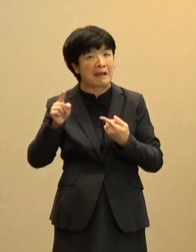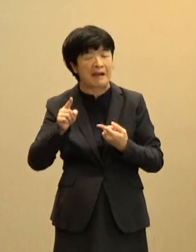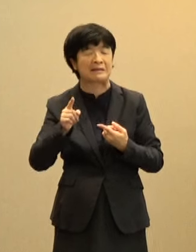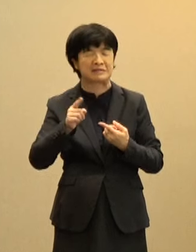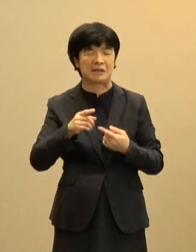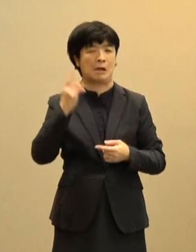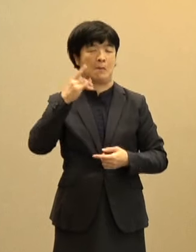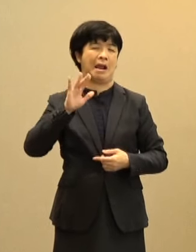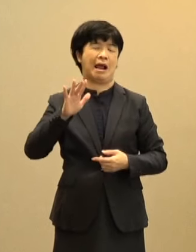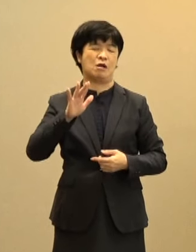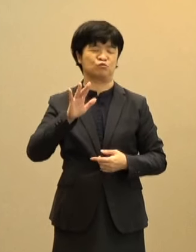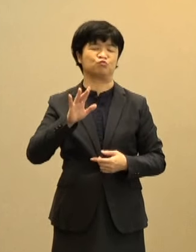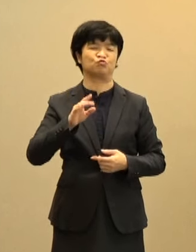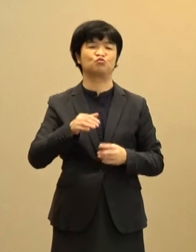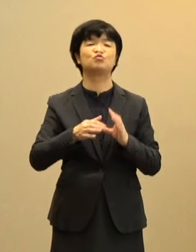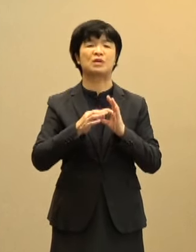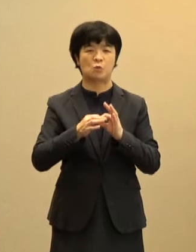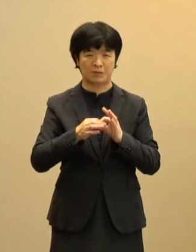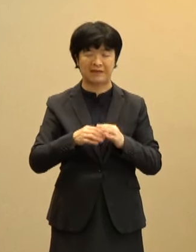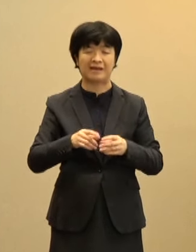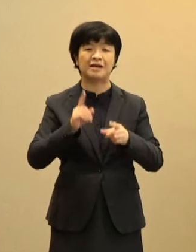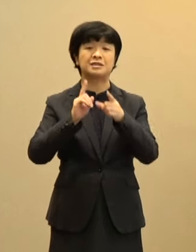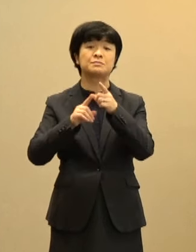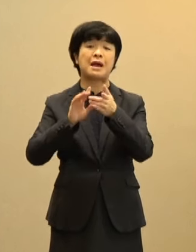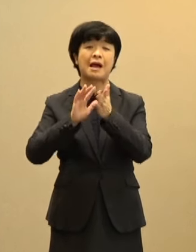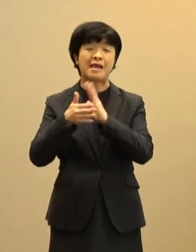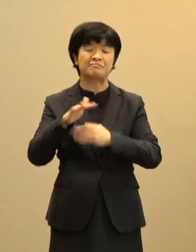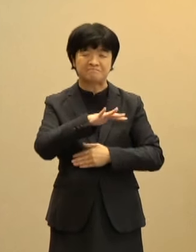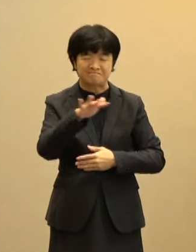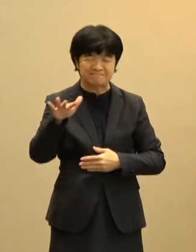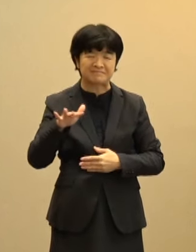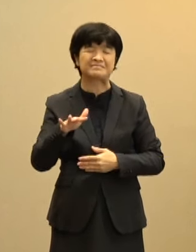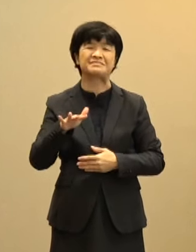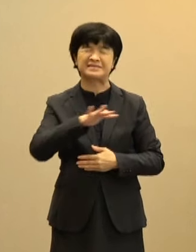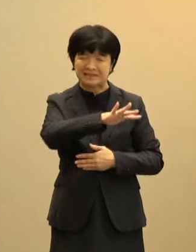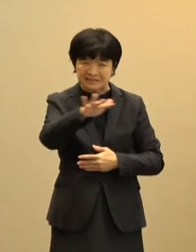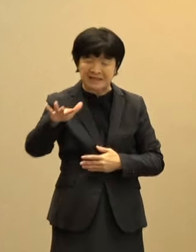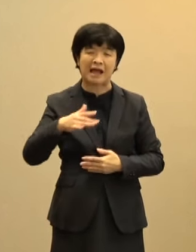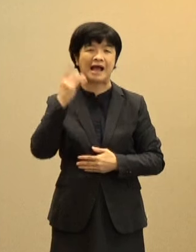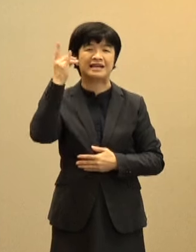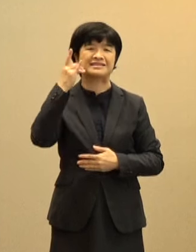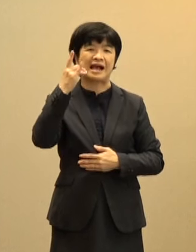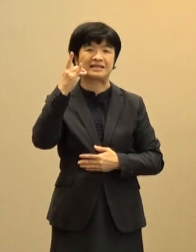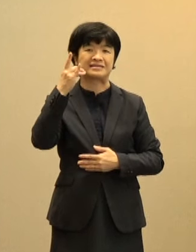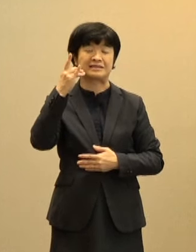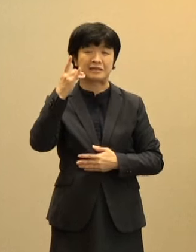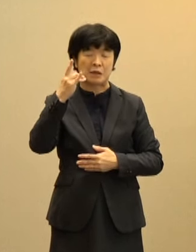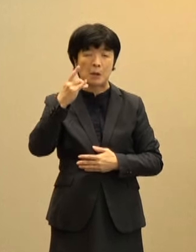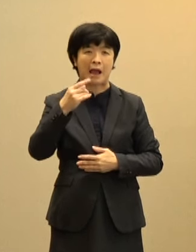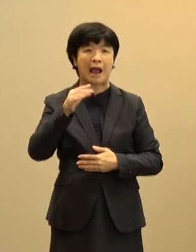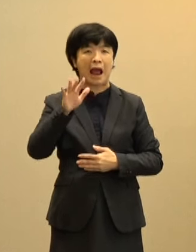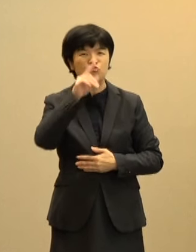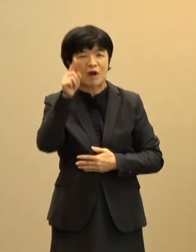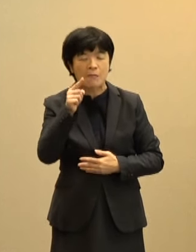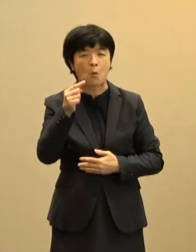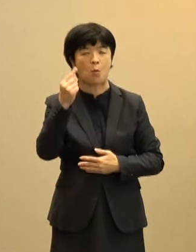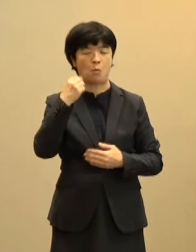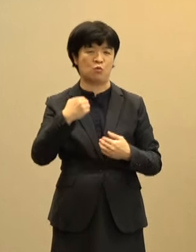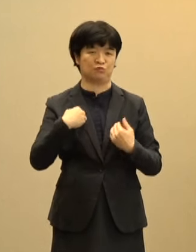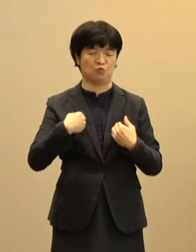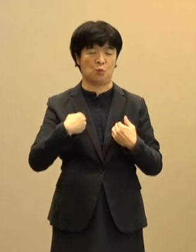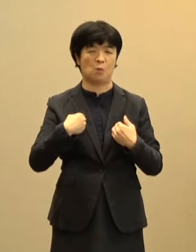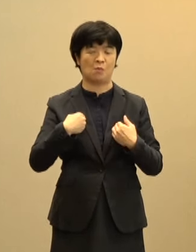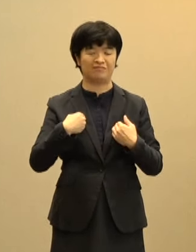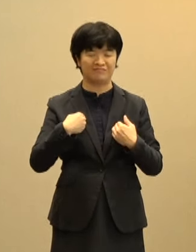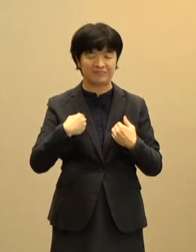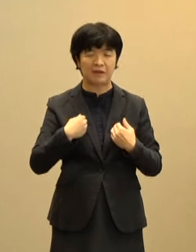対してですね、こうした詐欺の対象にまあなりうるということ、それからまあ具体的な事例を紹介をし